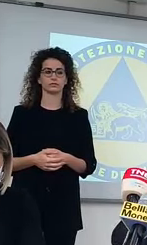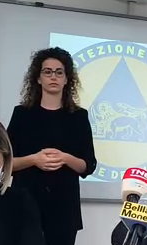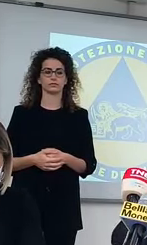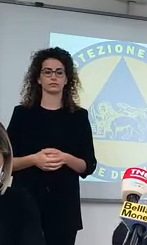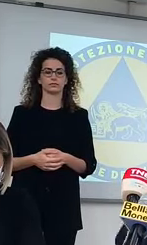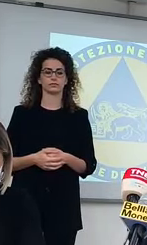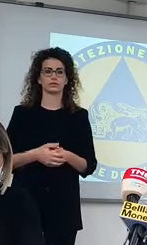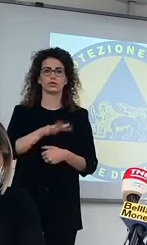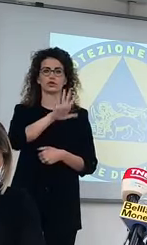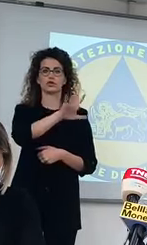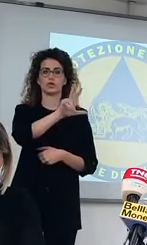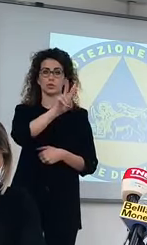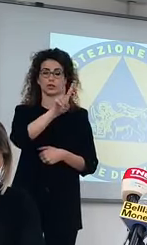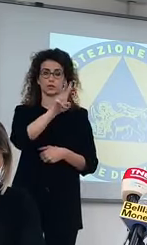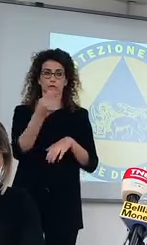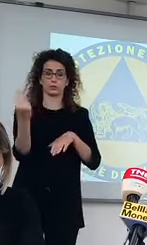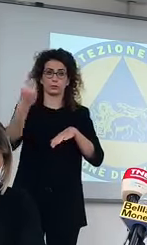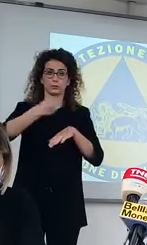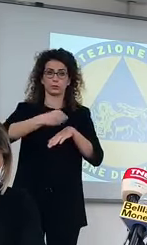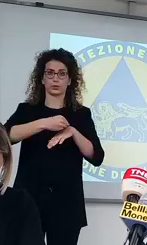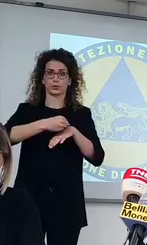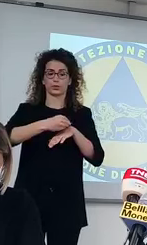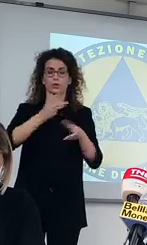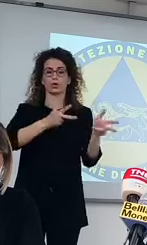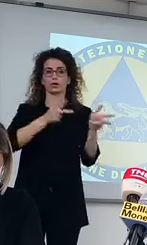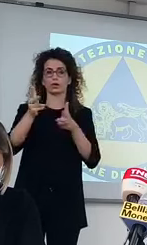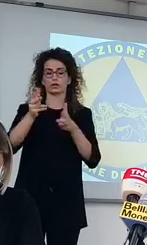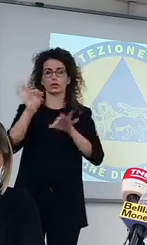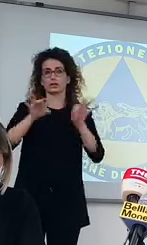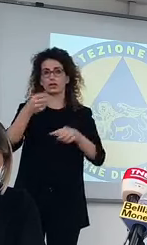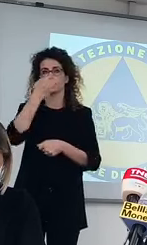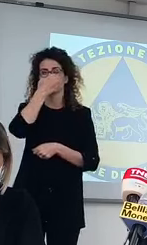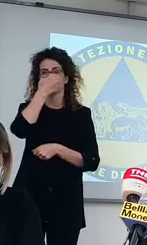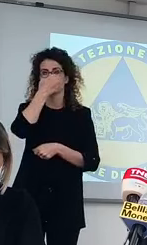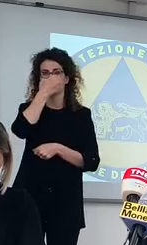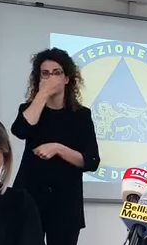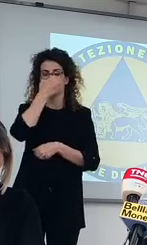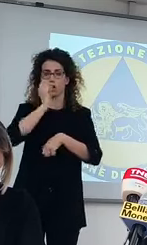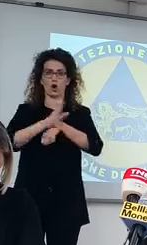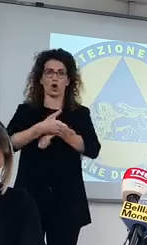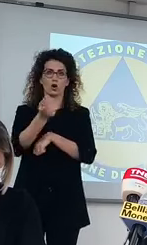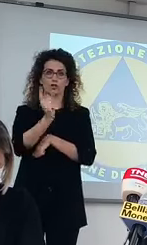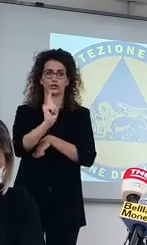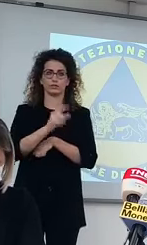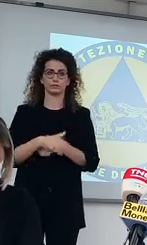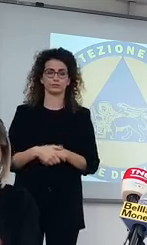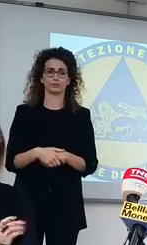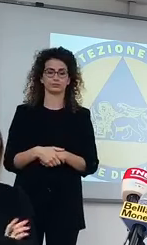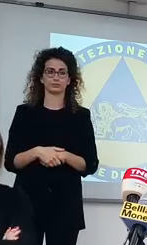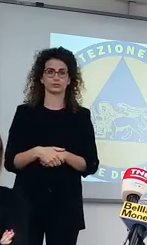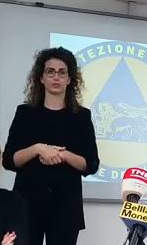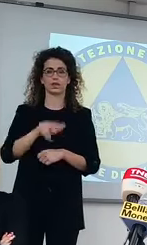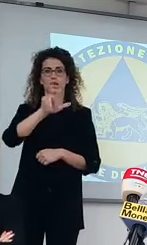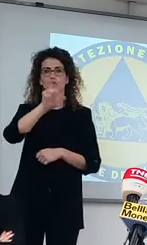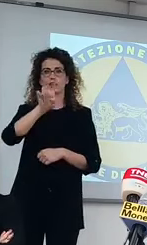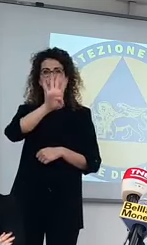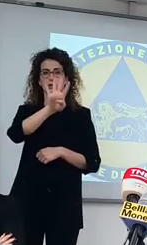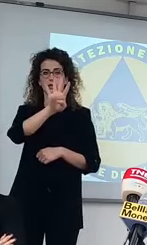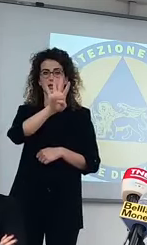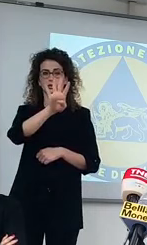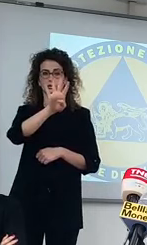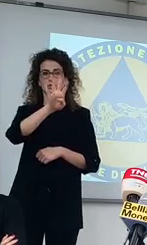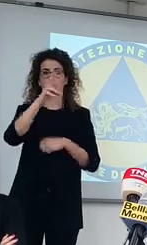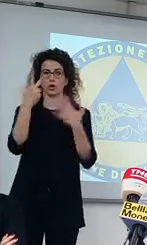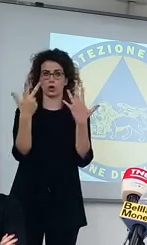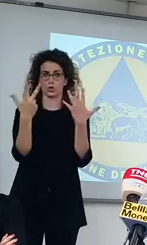Se ai 52 sommiamo i ricoverati in terapia intensiva non Covid, che sono 348,